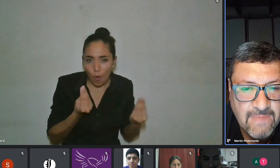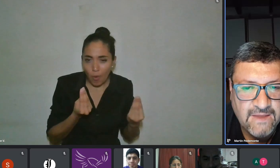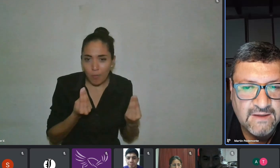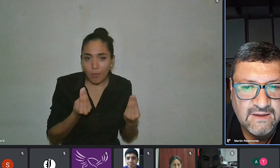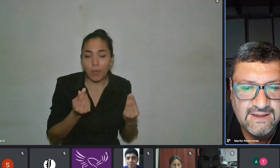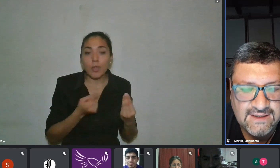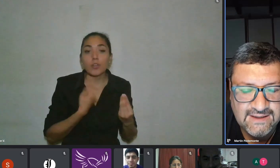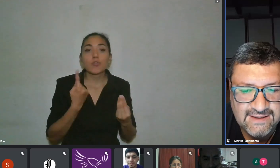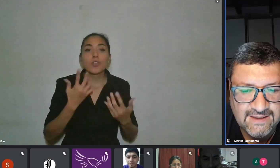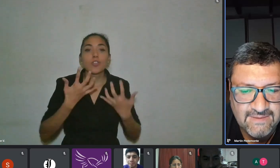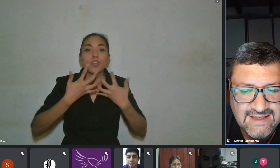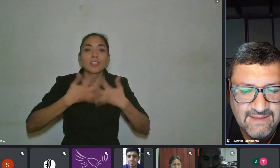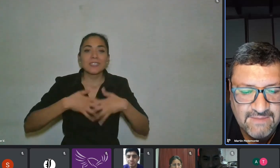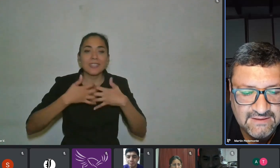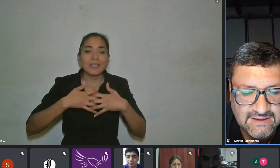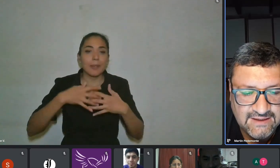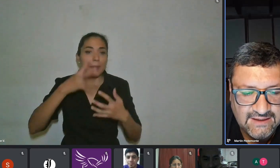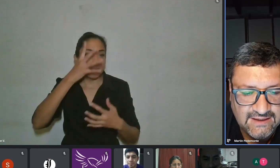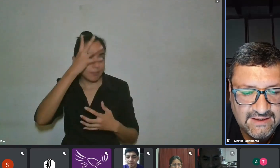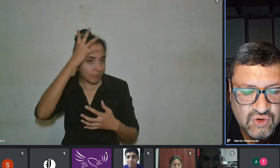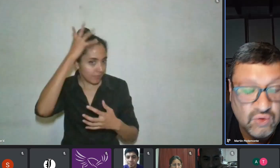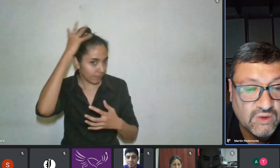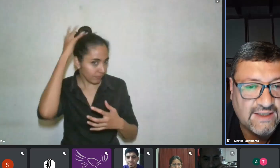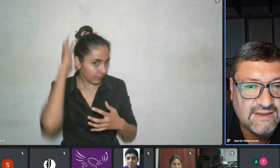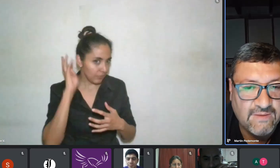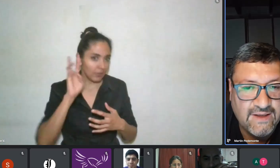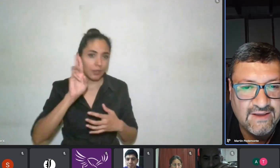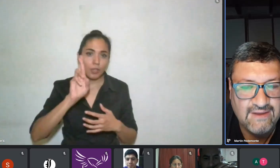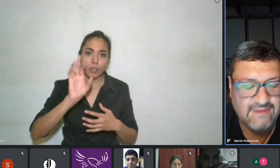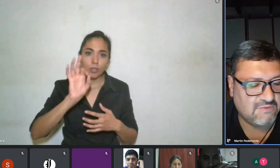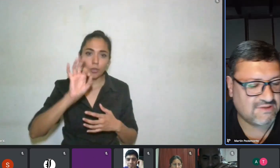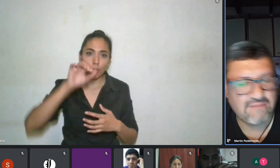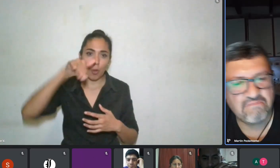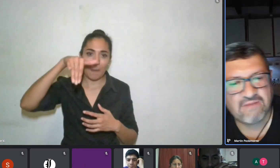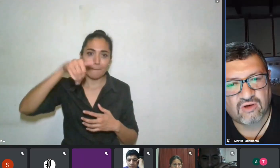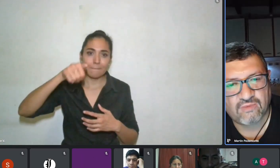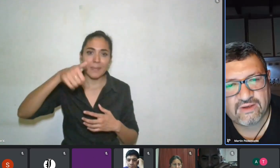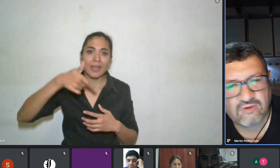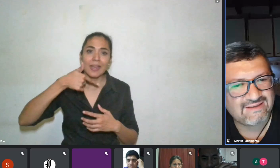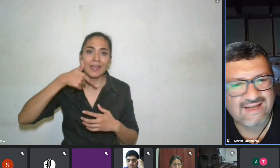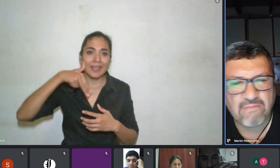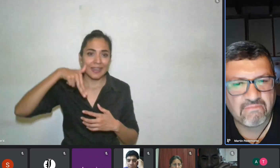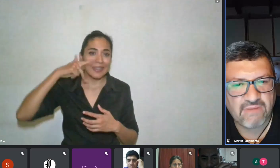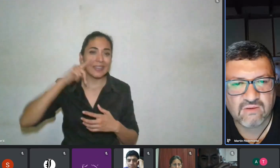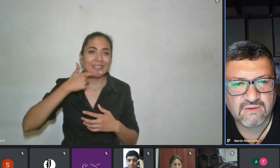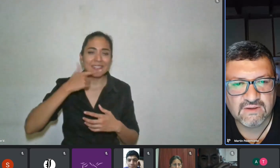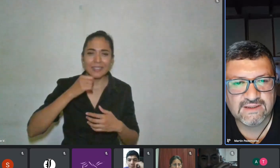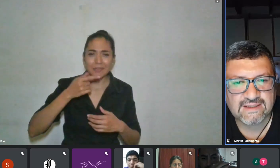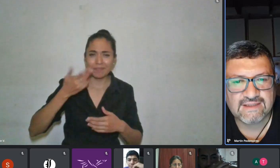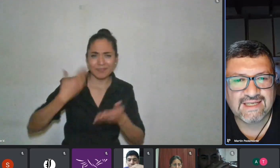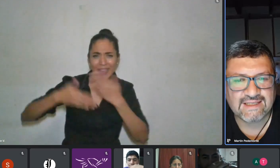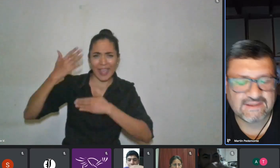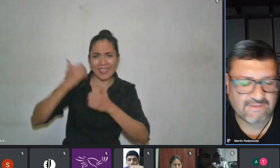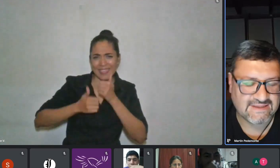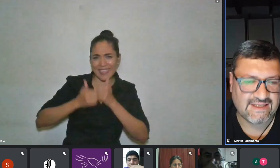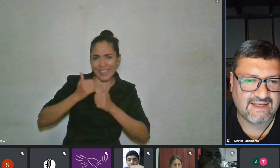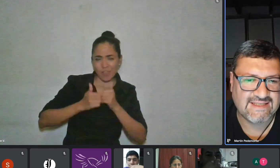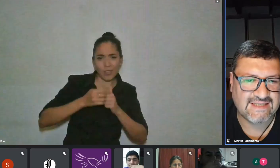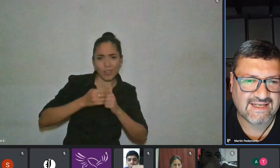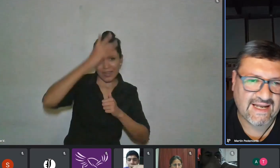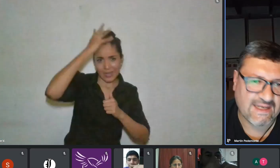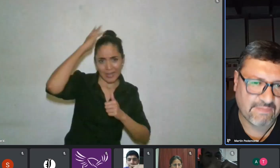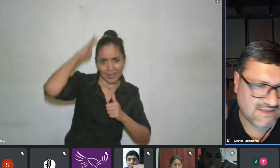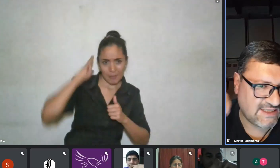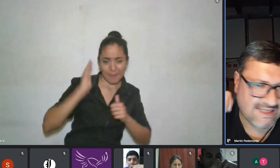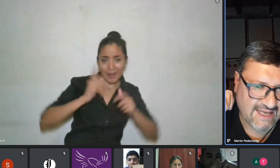romanista que básicamente surge a través o sea, el Imperio Romano era tan amplio que tenía que establecer